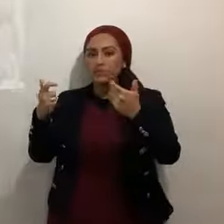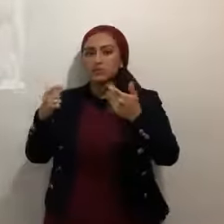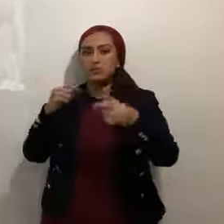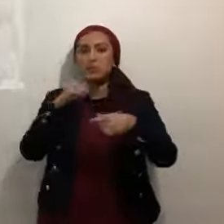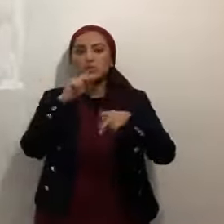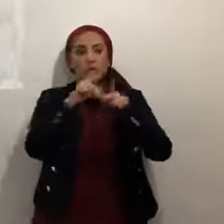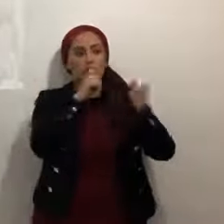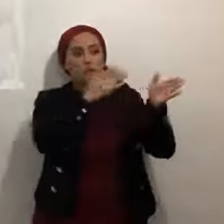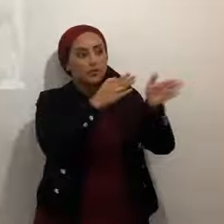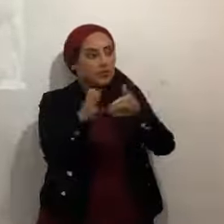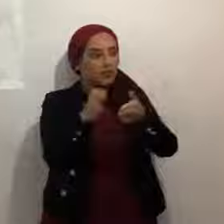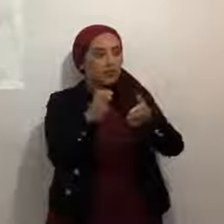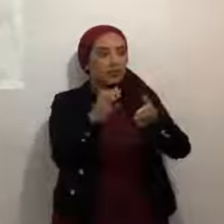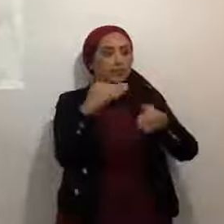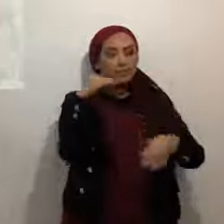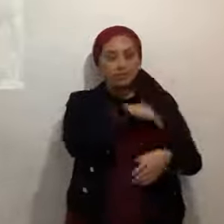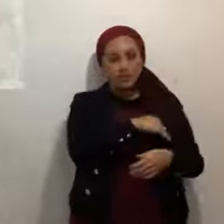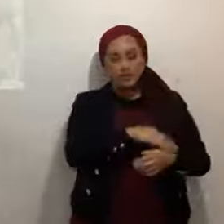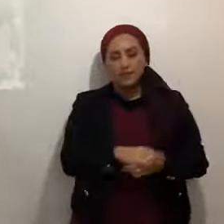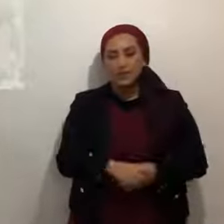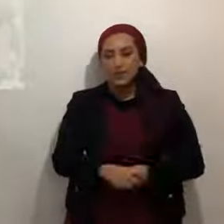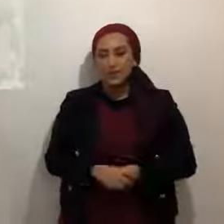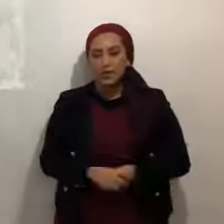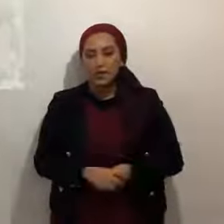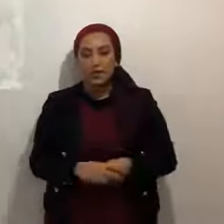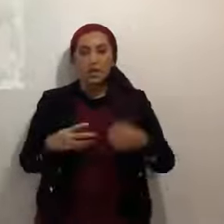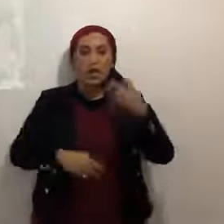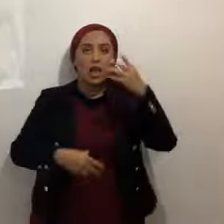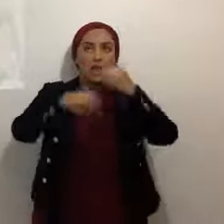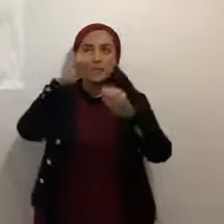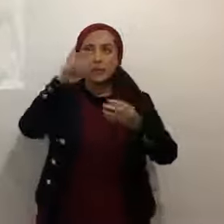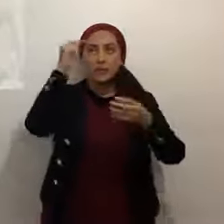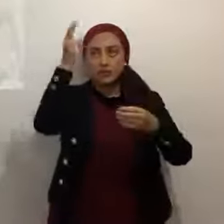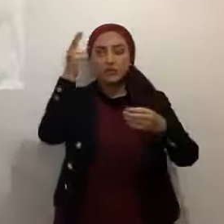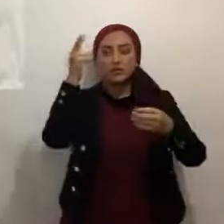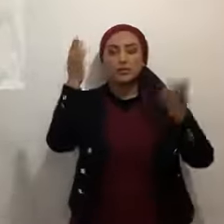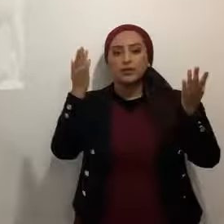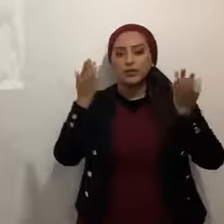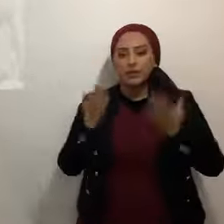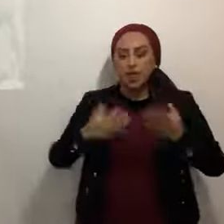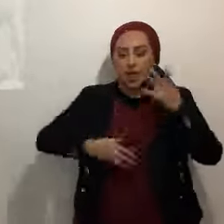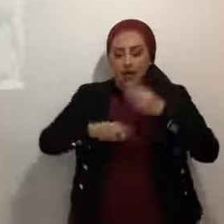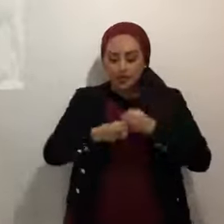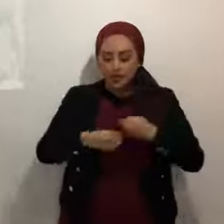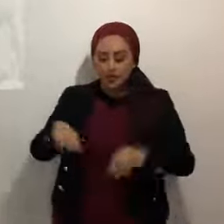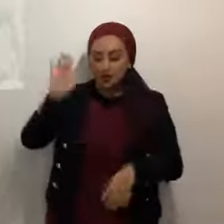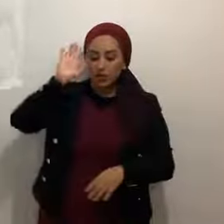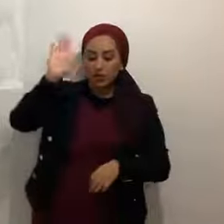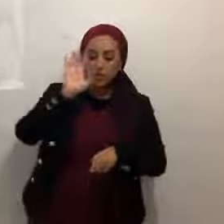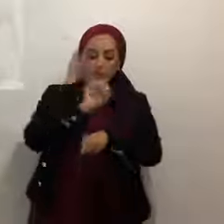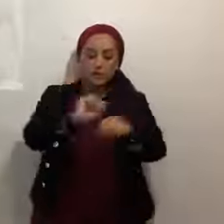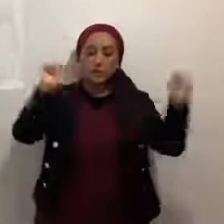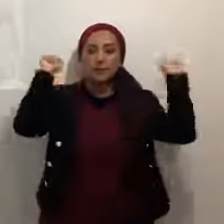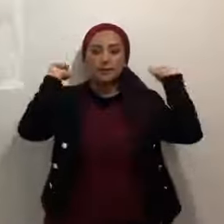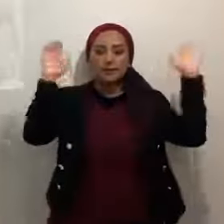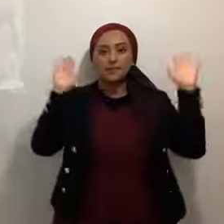desvían tras la mentira. Has aumentado, oh Yahweh, Elohim mío, tus maravillas. Y